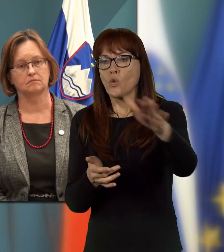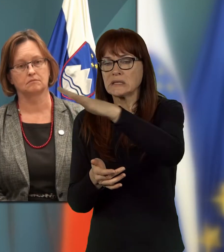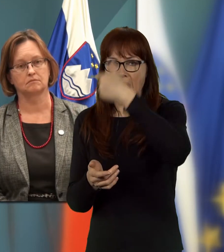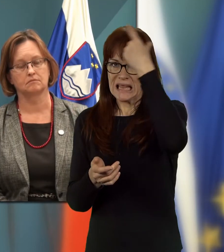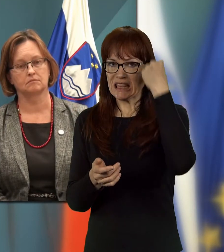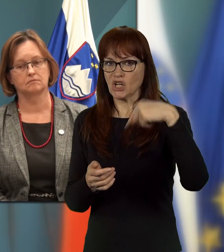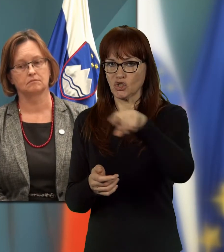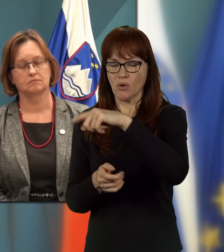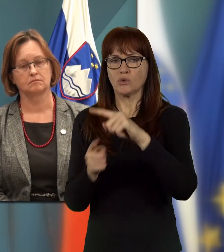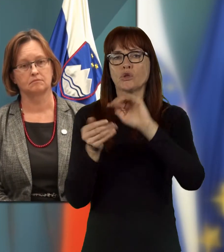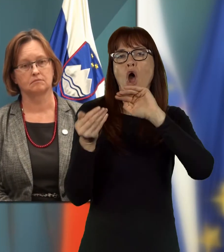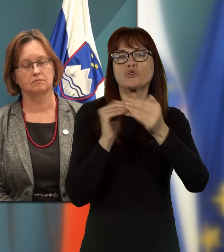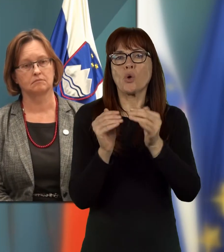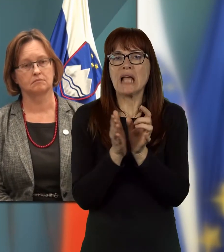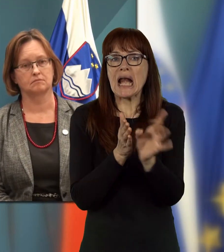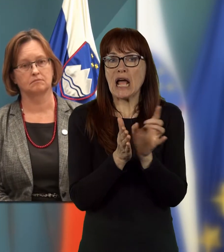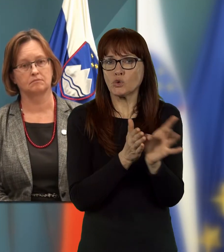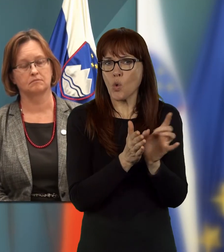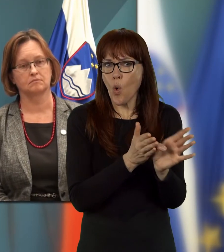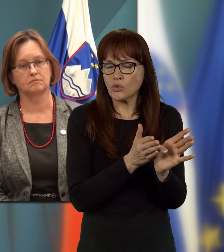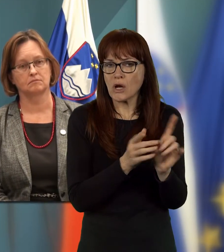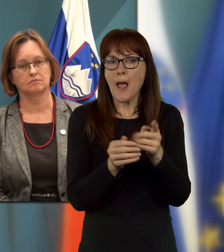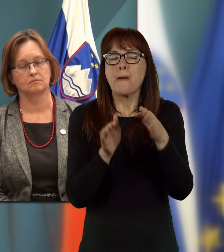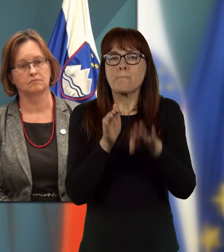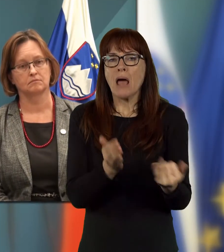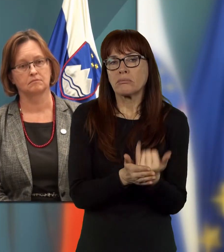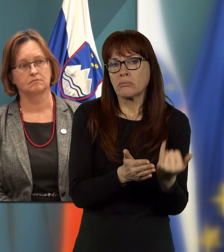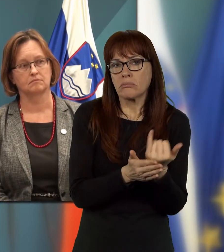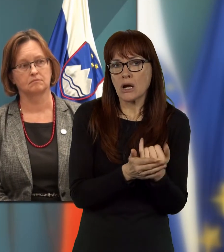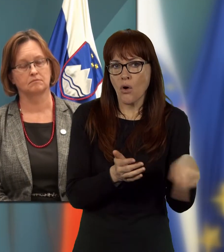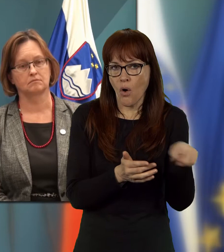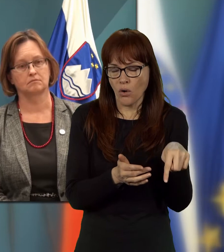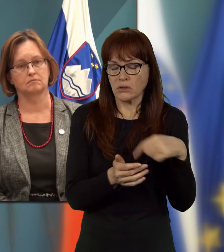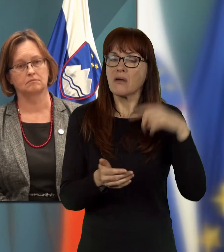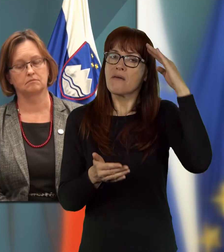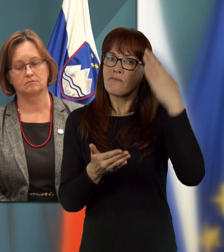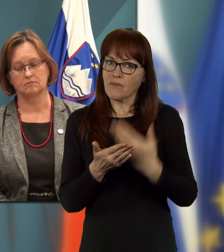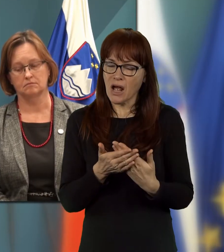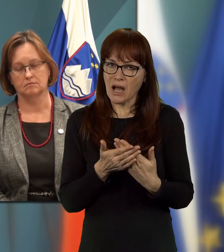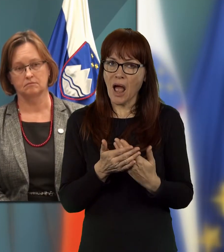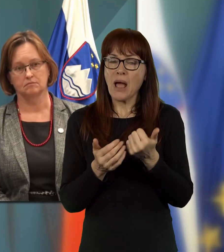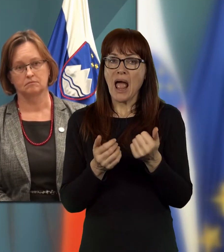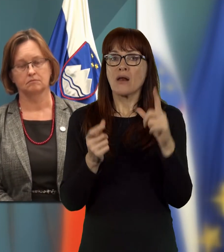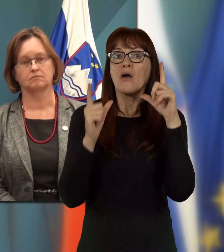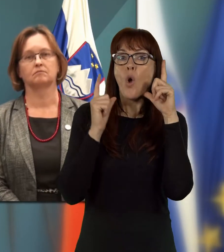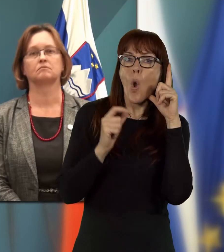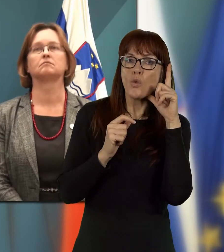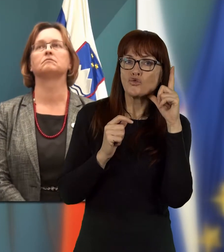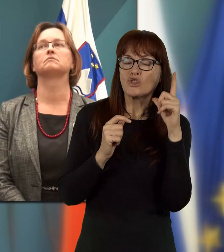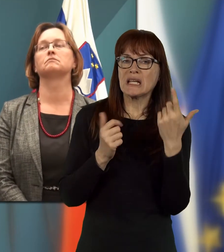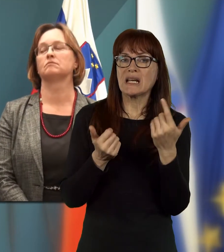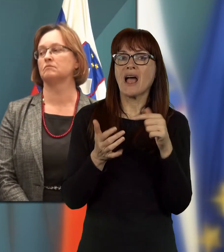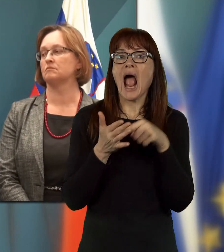vse državljane, za tudi tiste socialno izključene, za tudi tiste z manj prihodki. In ja, jaz verjamem, kaj je en od